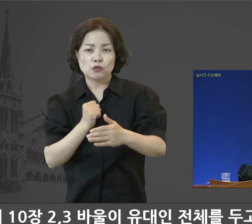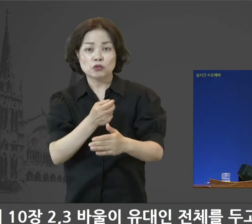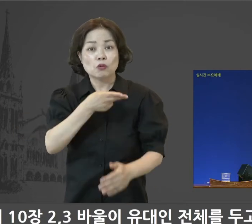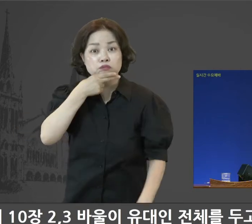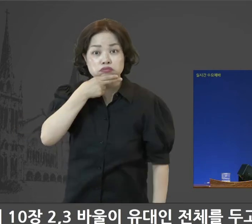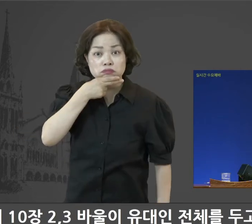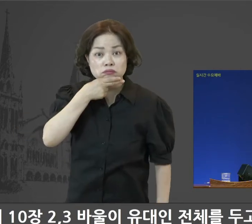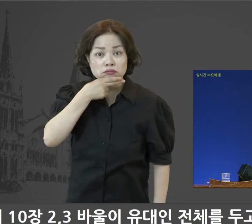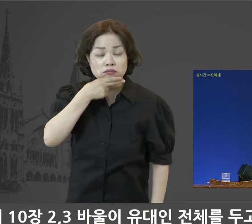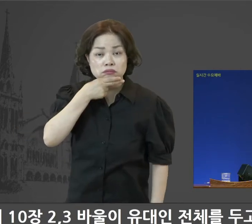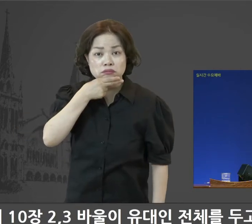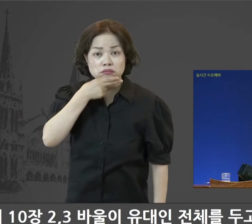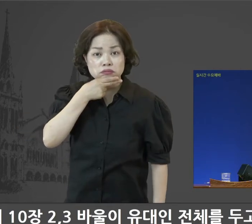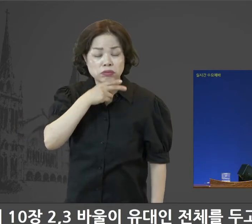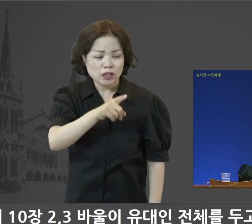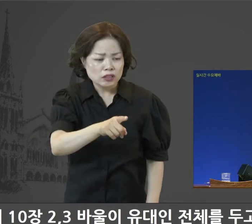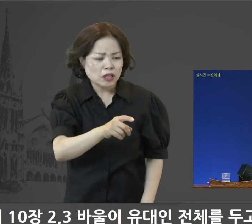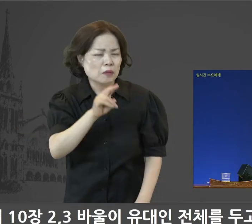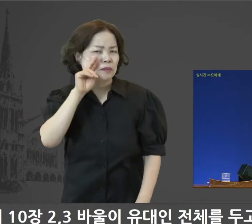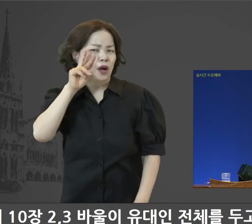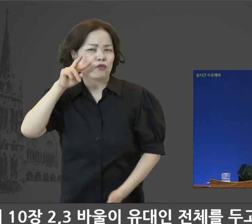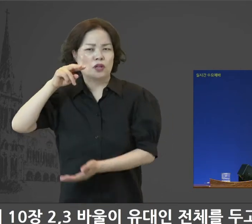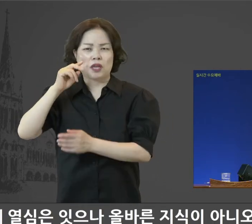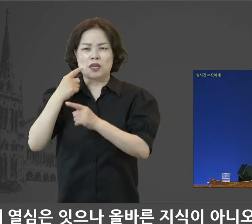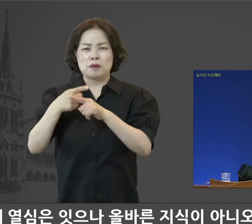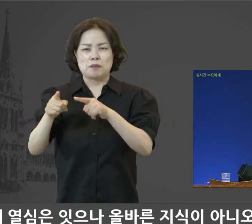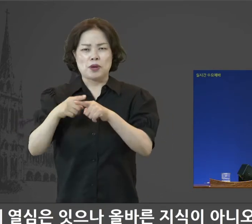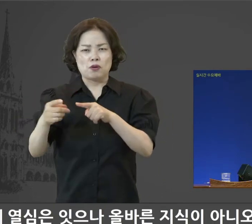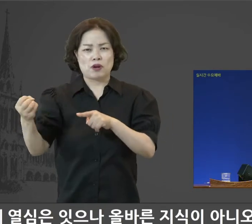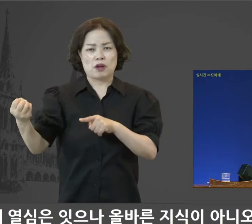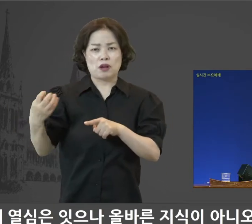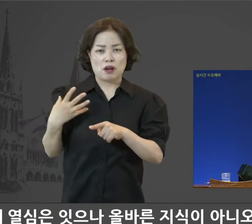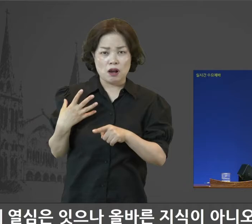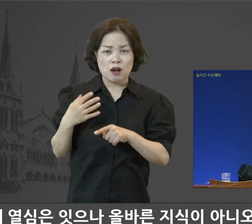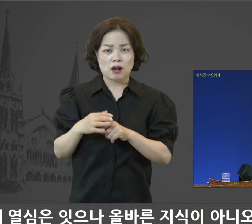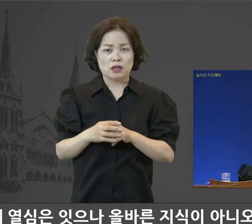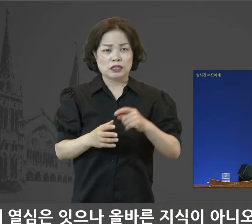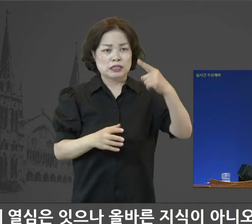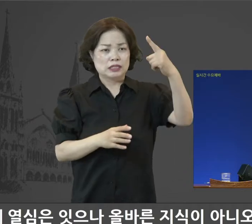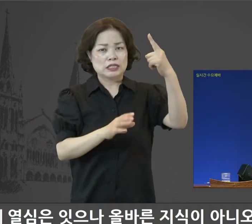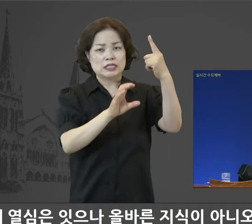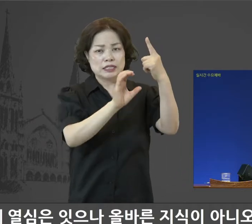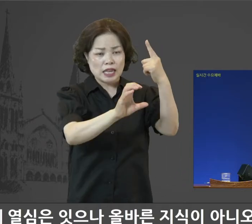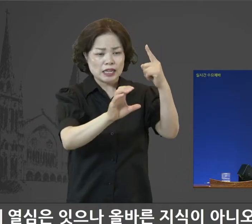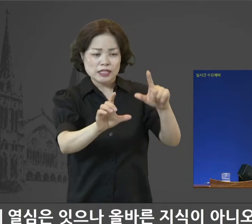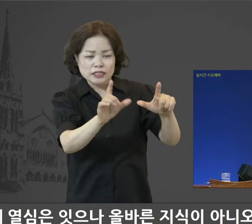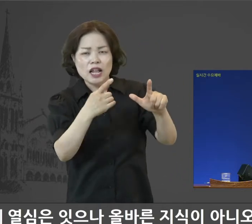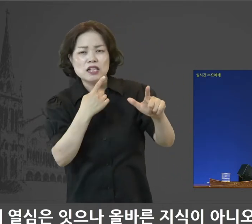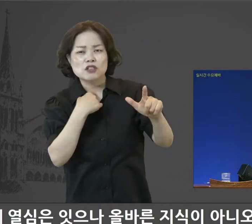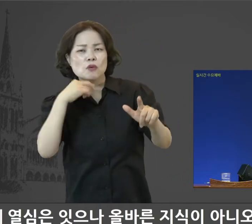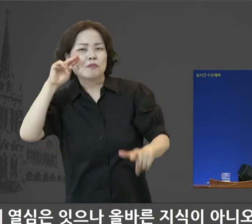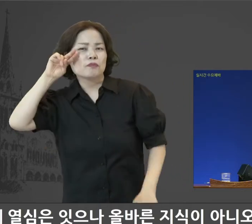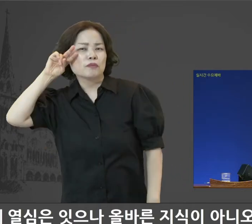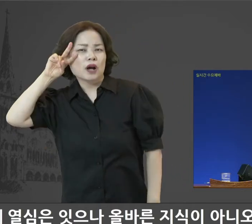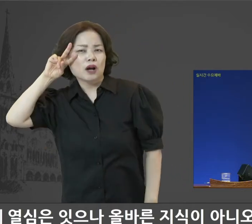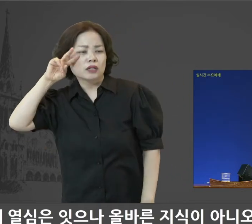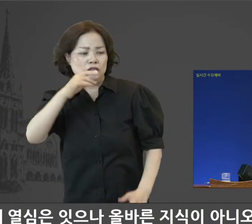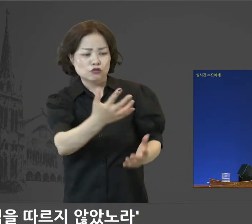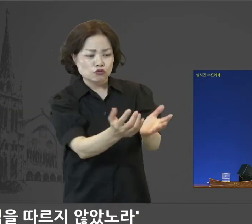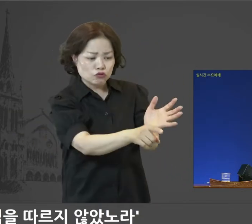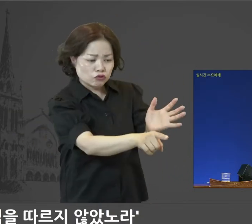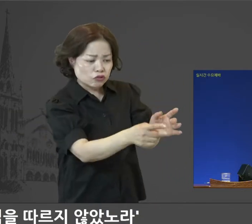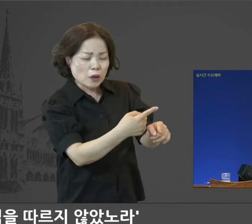아니하였느니라. 여러분, 이것이 바울의 평가입니다. 당시 1세기를 살던 바울이 동족